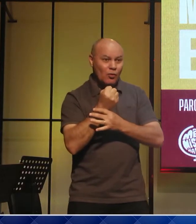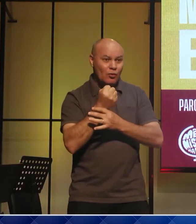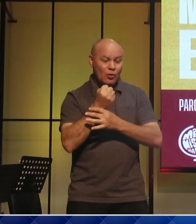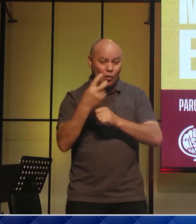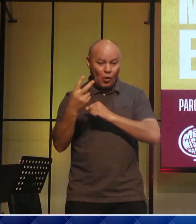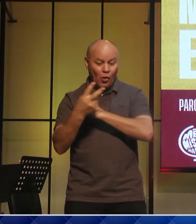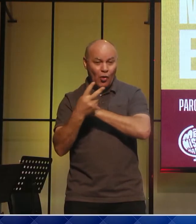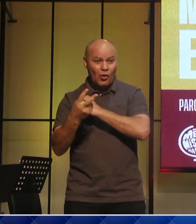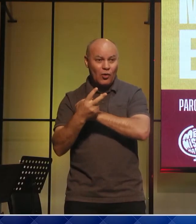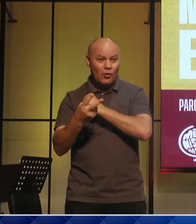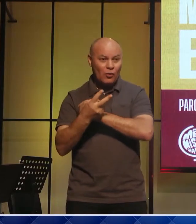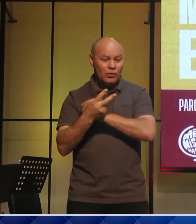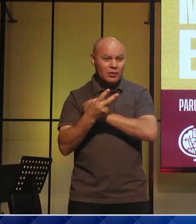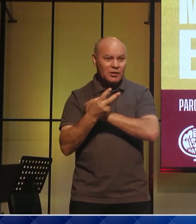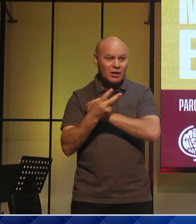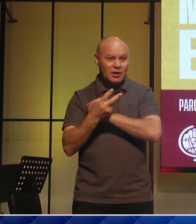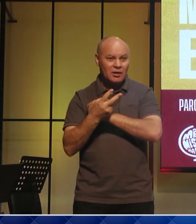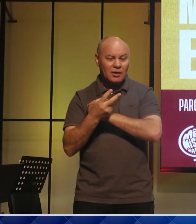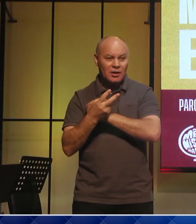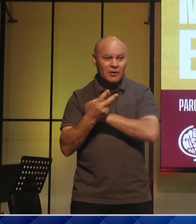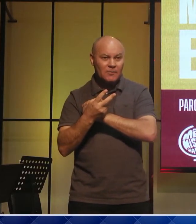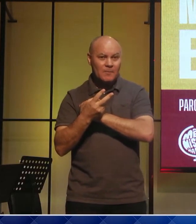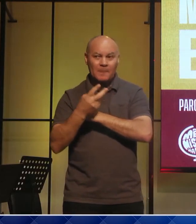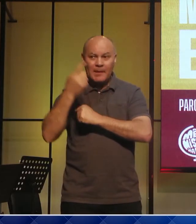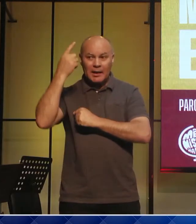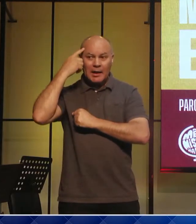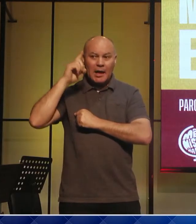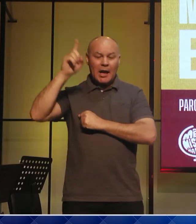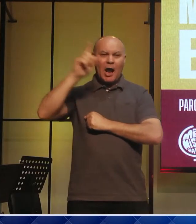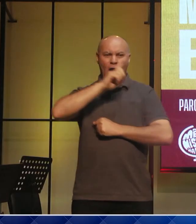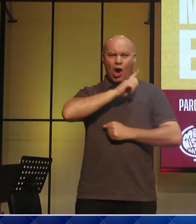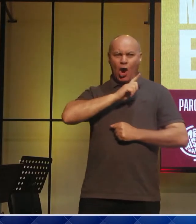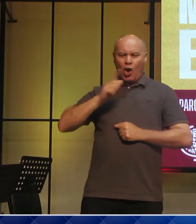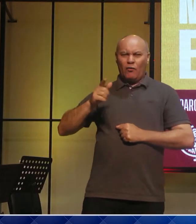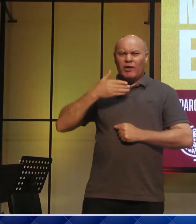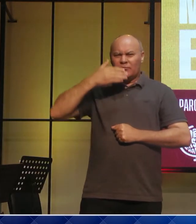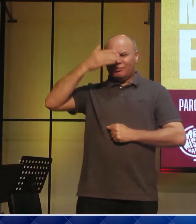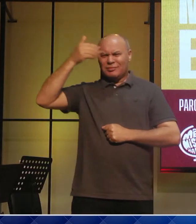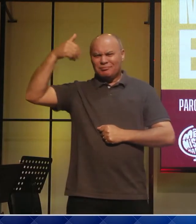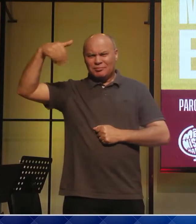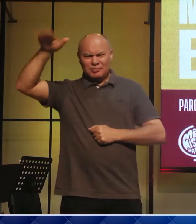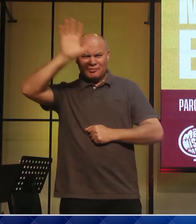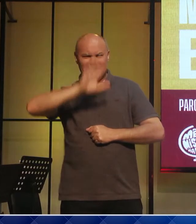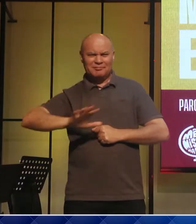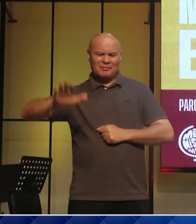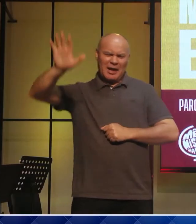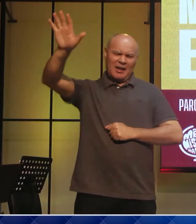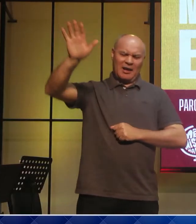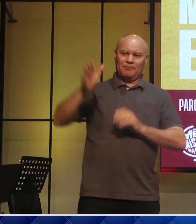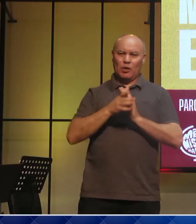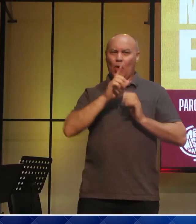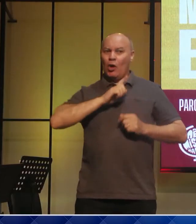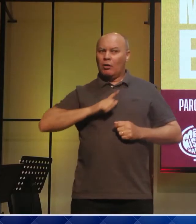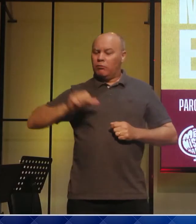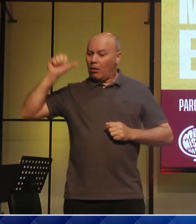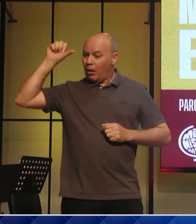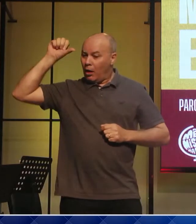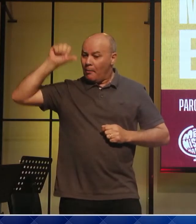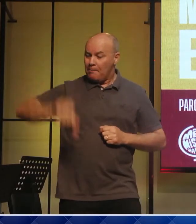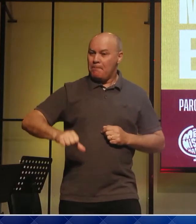da Síria, o governo da Síria foi um dos piores governos da história da humanidade.